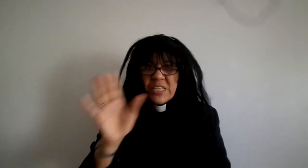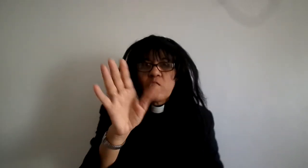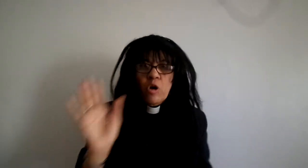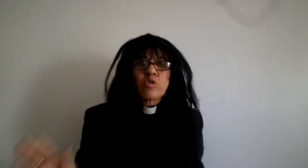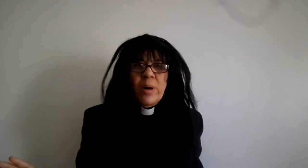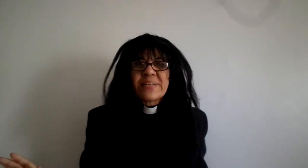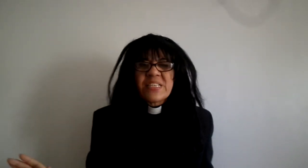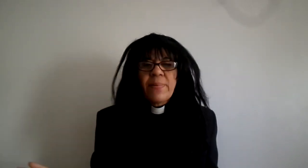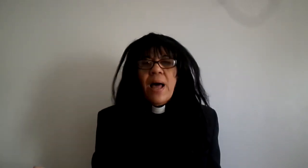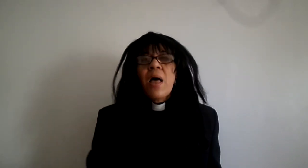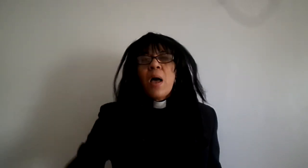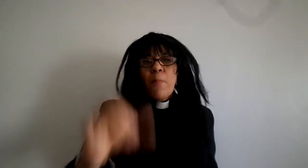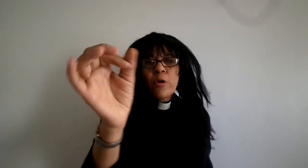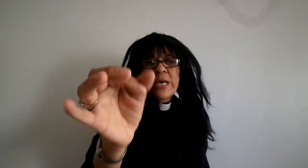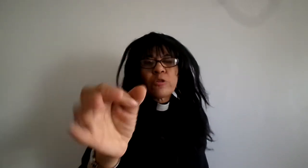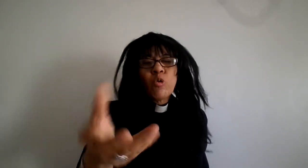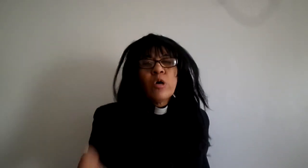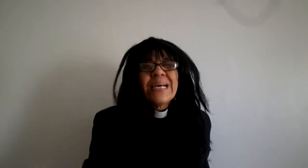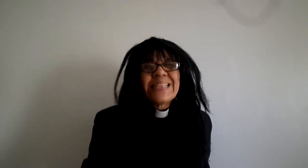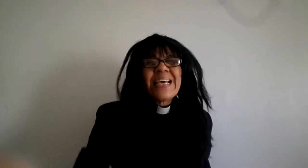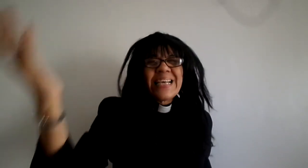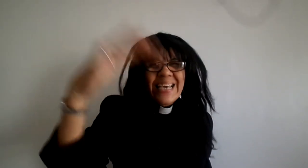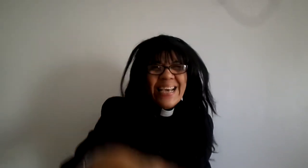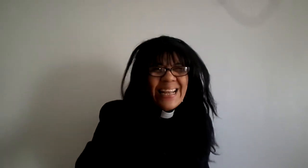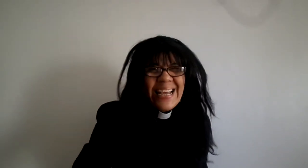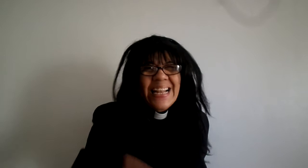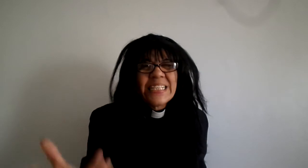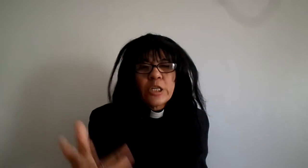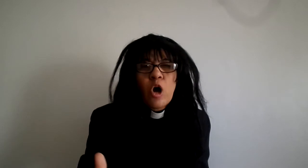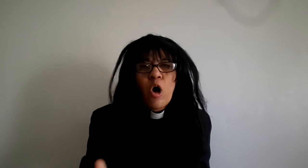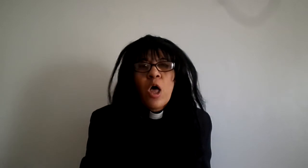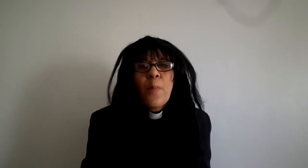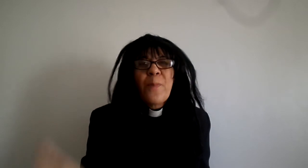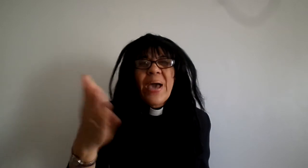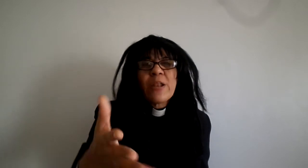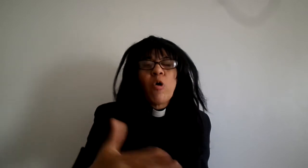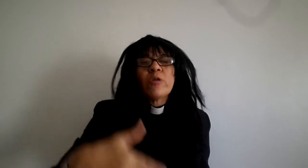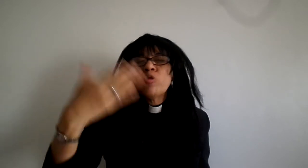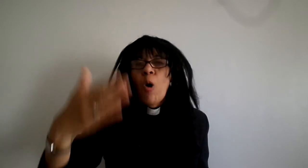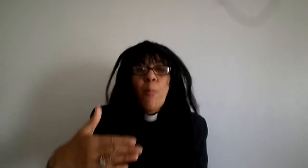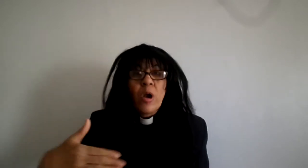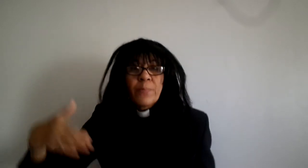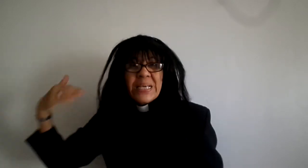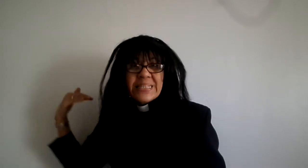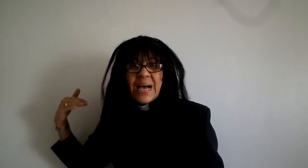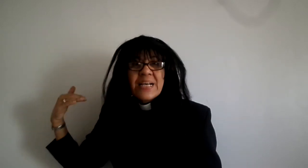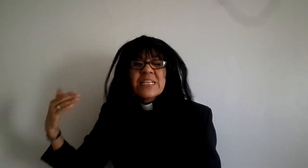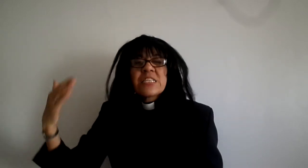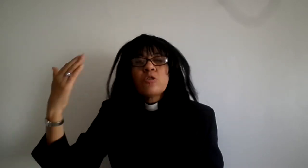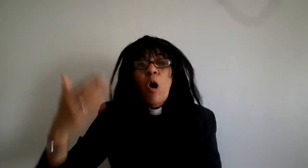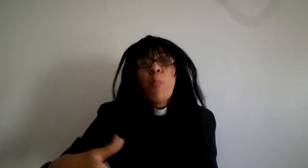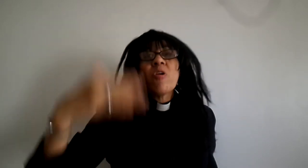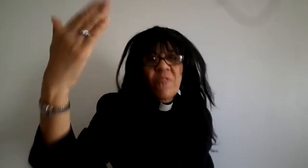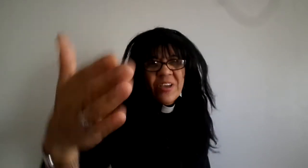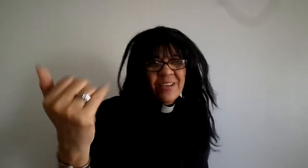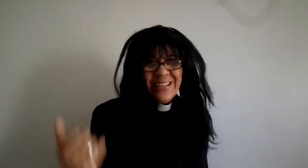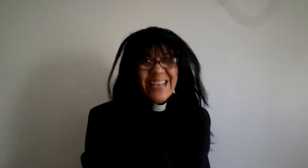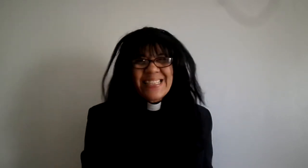Eso es lo que tú vas a decir, ¿verdad? Porque tú tienes que creer en Dios, pero no por vista, sino por fe. ¿Verdad que sí?